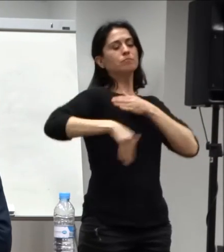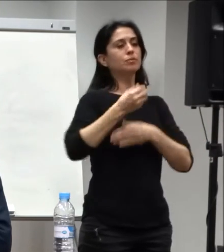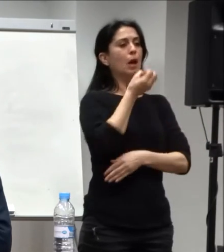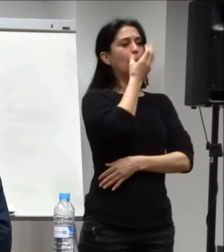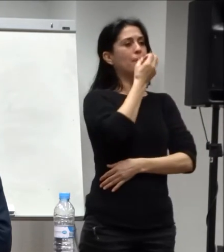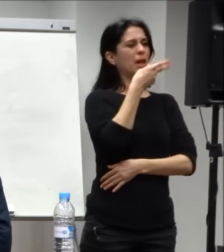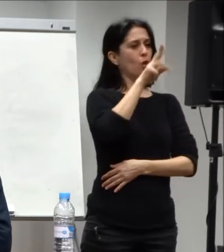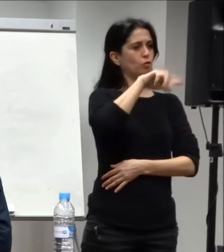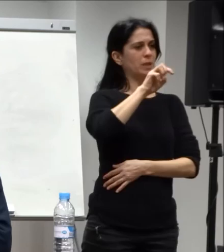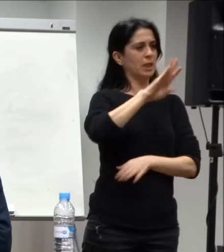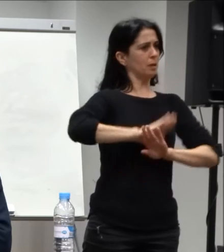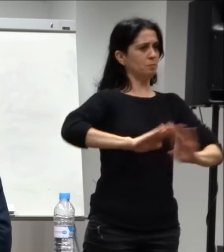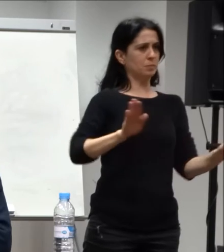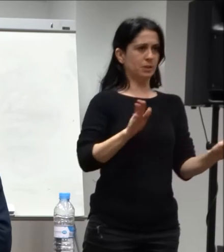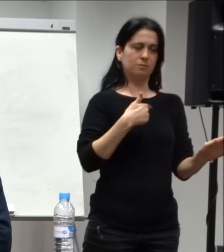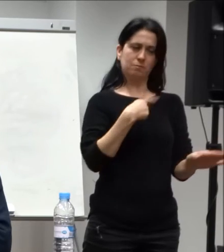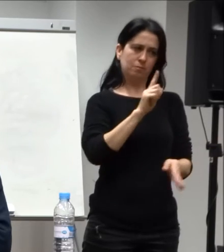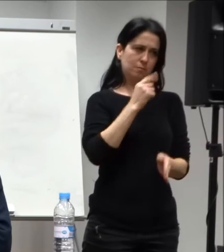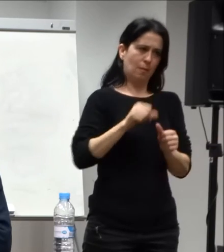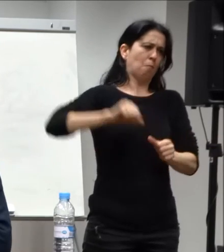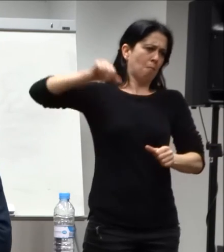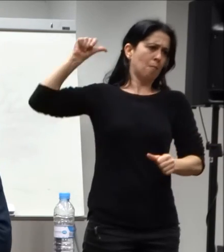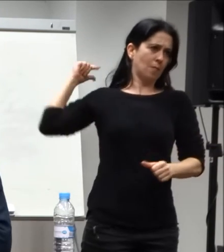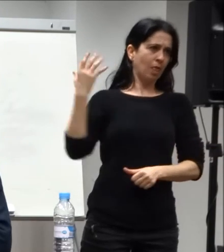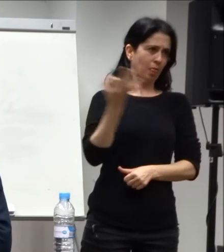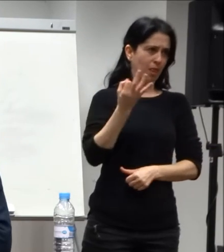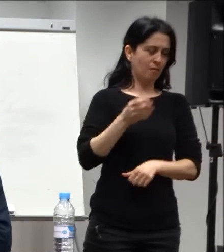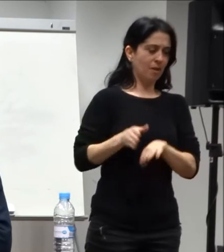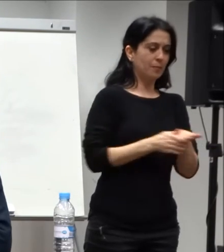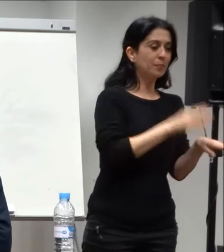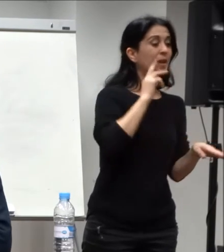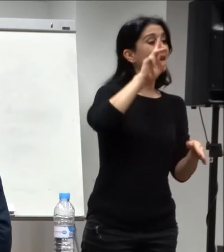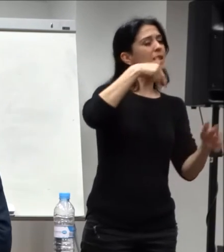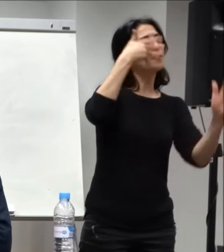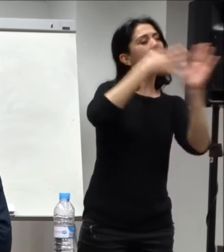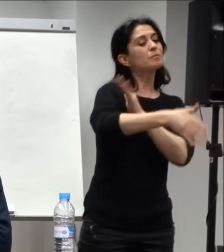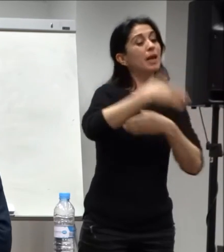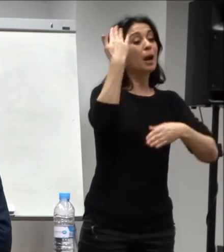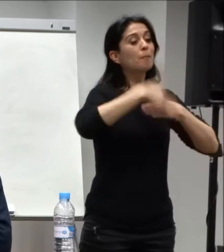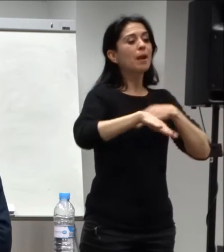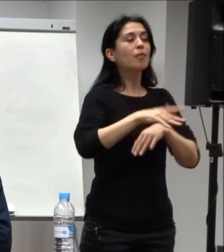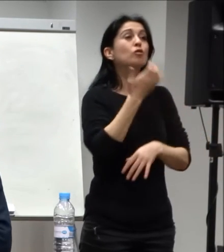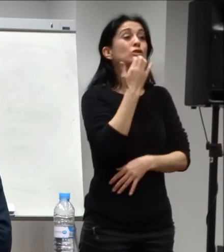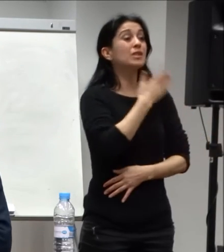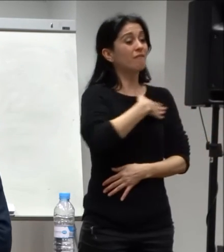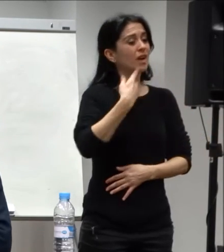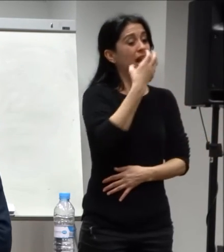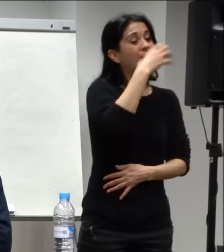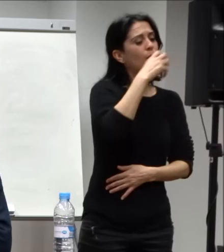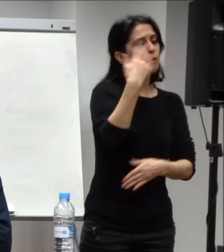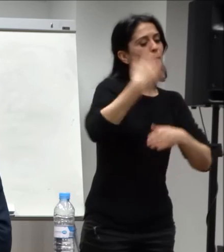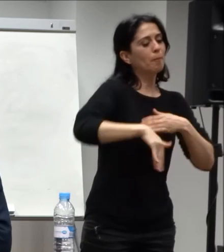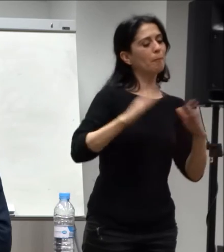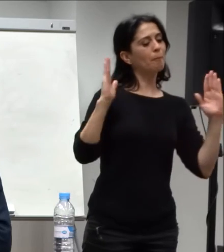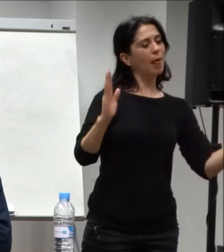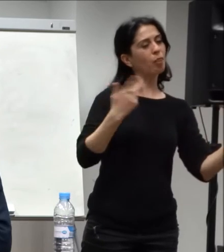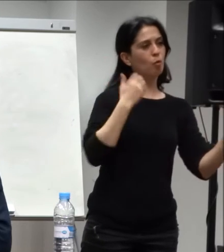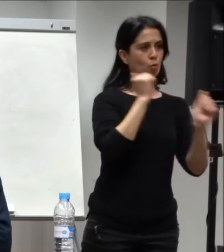en esto también. Hablaremos del plazo para recurrir, del plazo para recurrir las cantidades cobradas